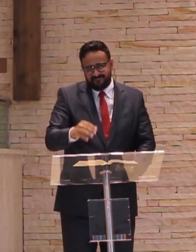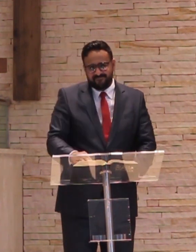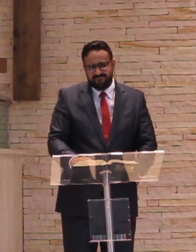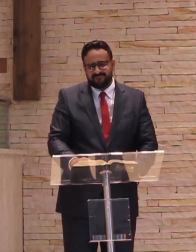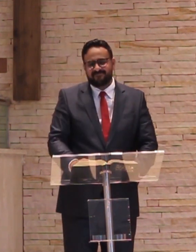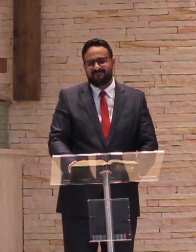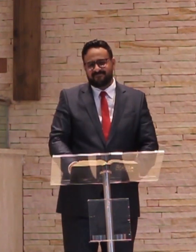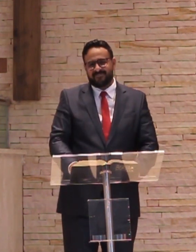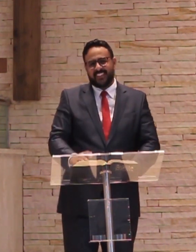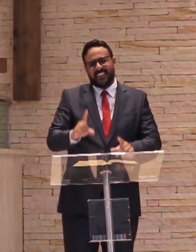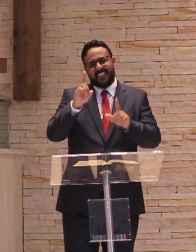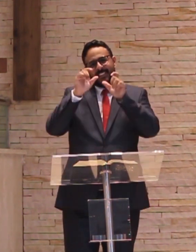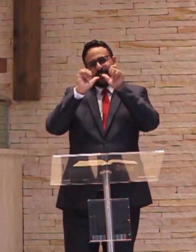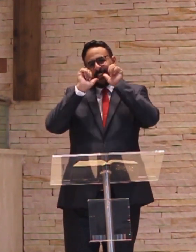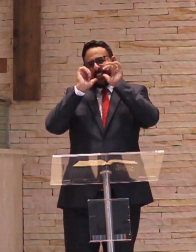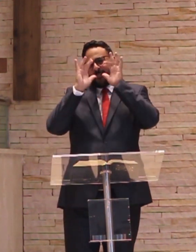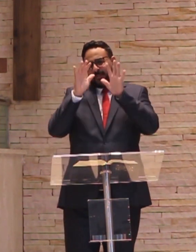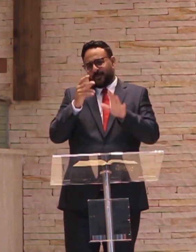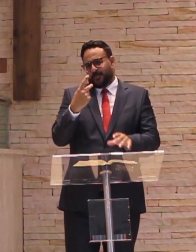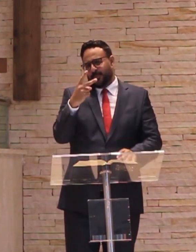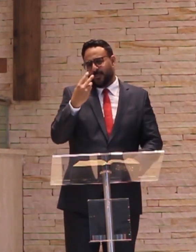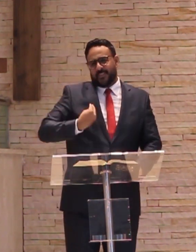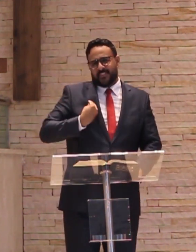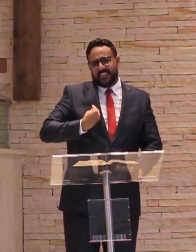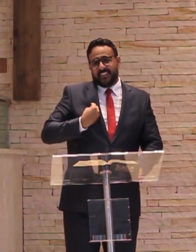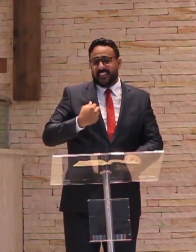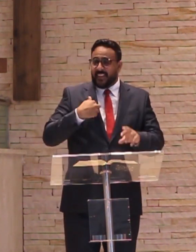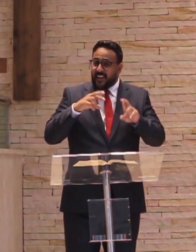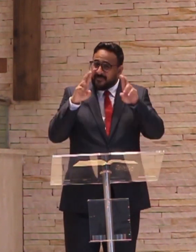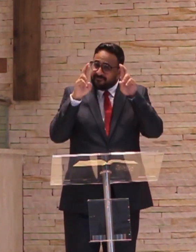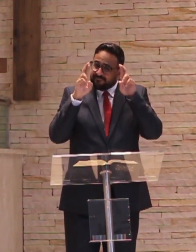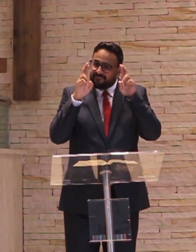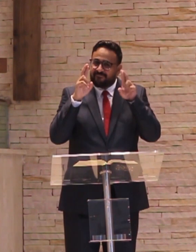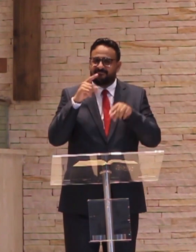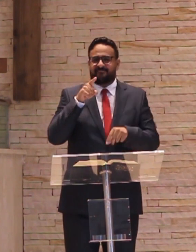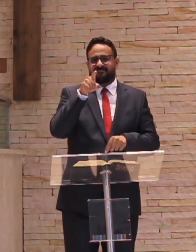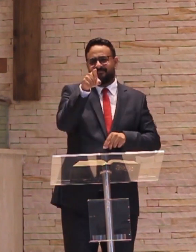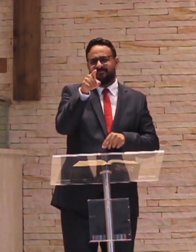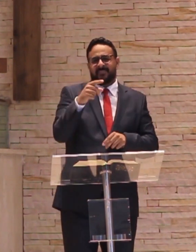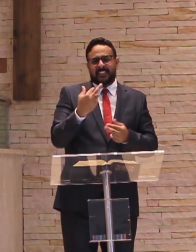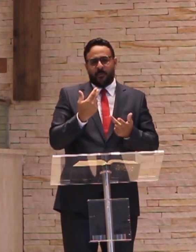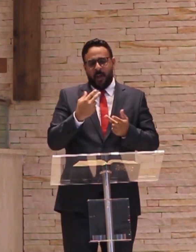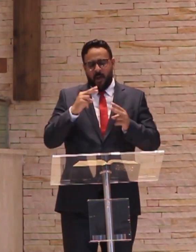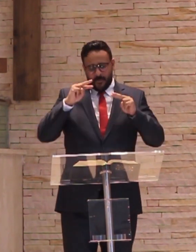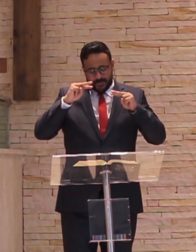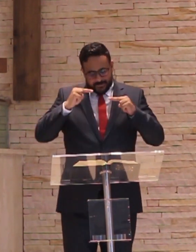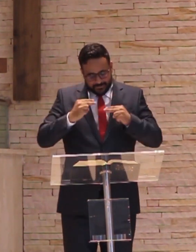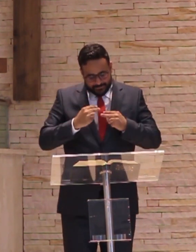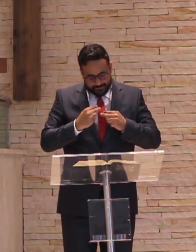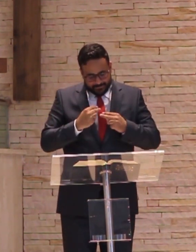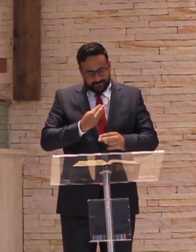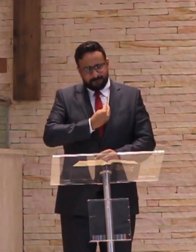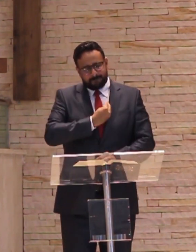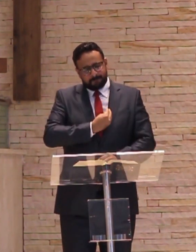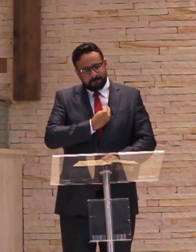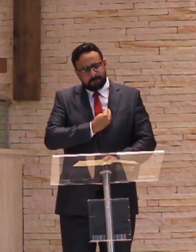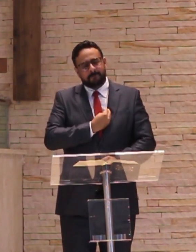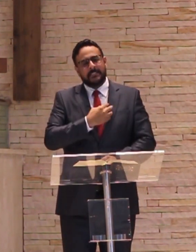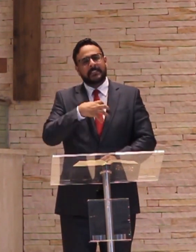lugar especial. Que Deus abençoe ricamente a sua vida. Eu espero que você possa refletir neste